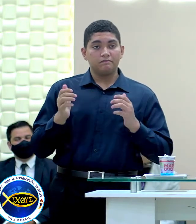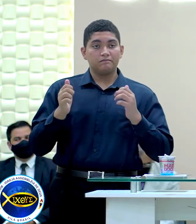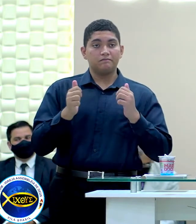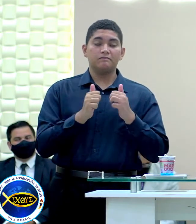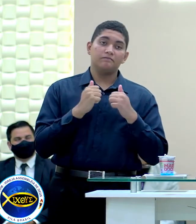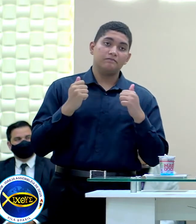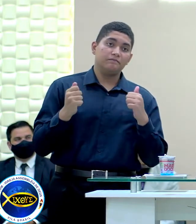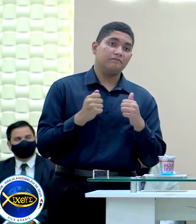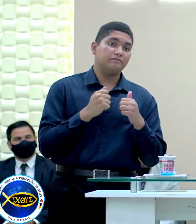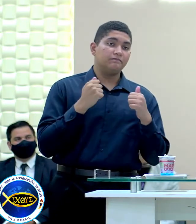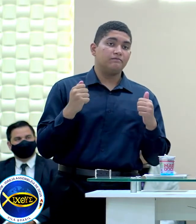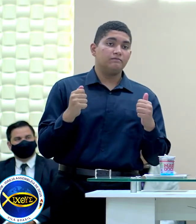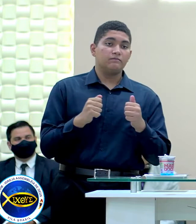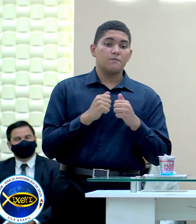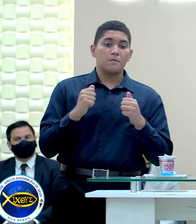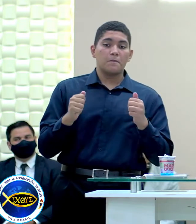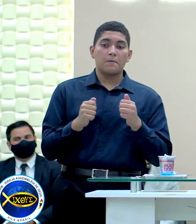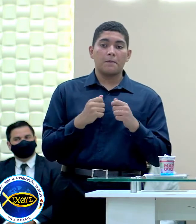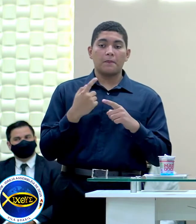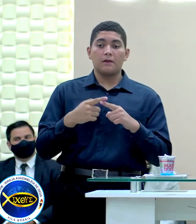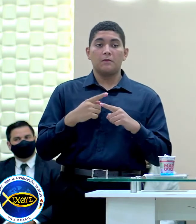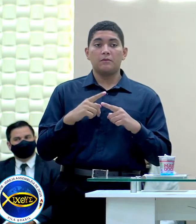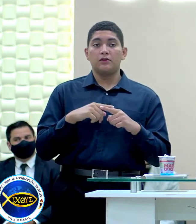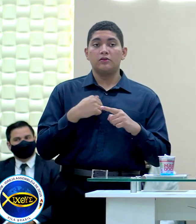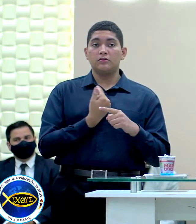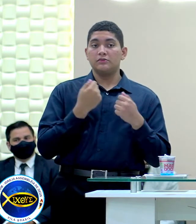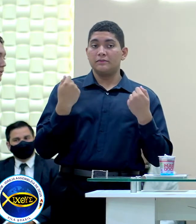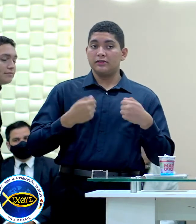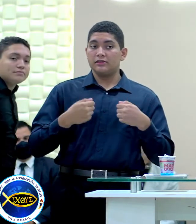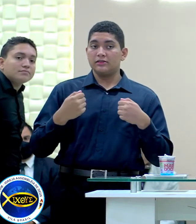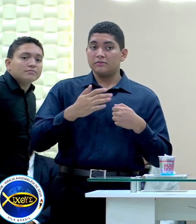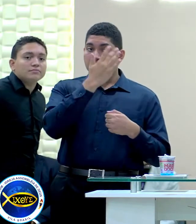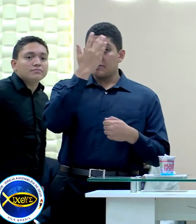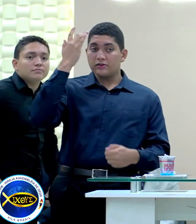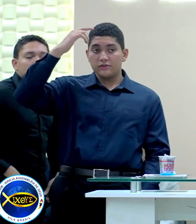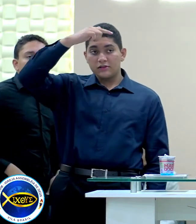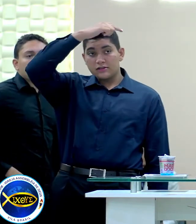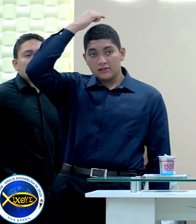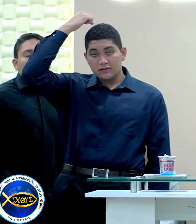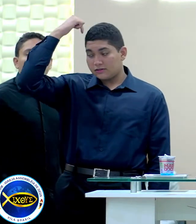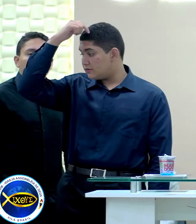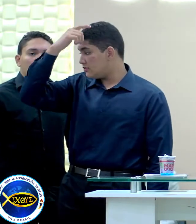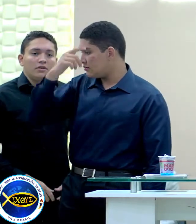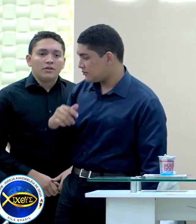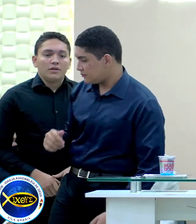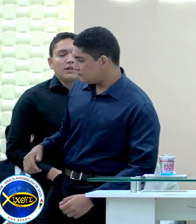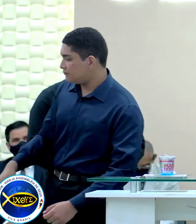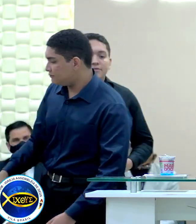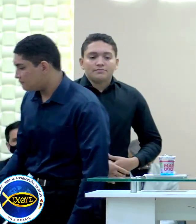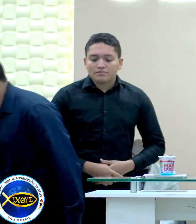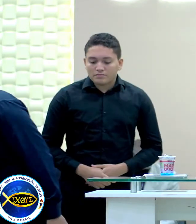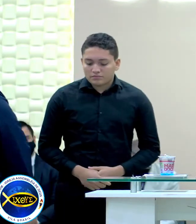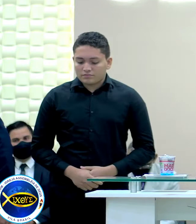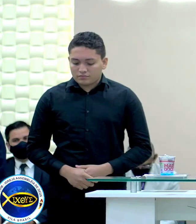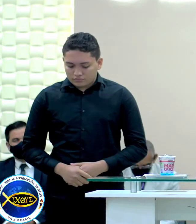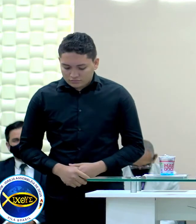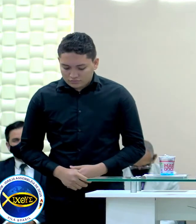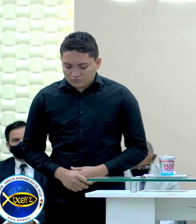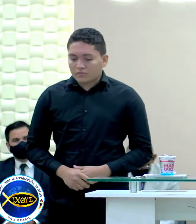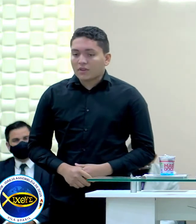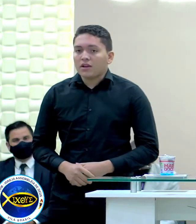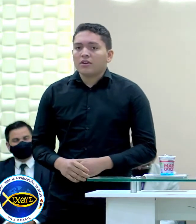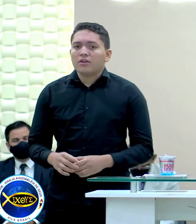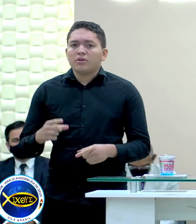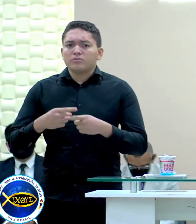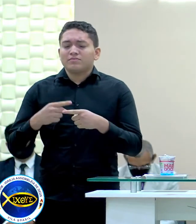aleluia. Porque devemos ser santos? Porque o nosso Pai é santo. Porque devemos